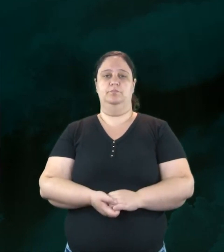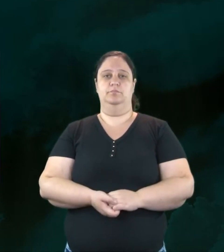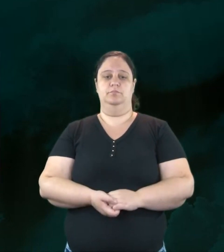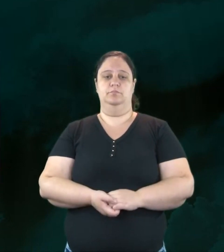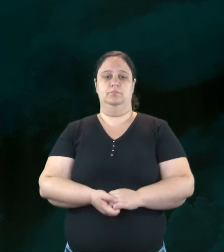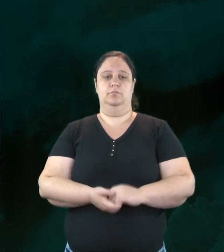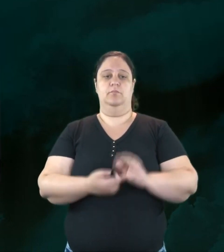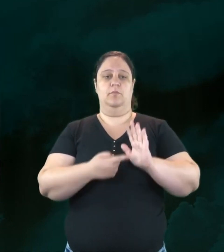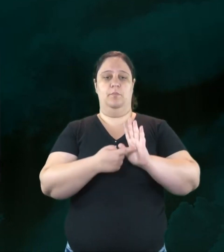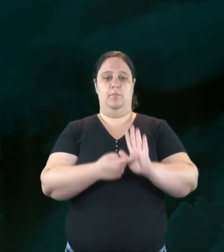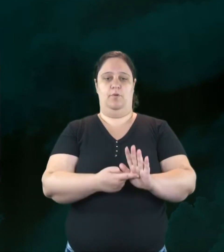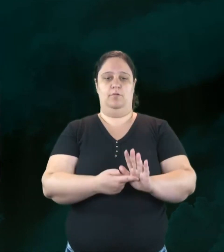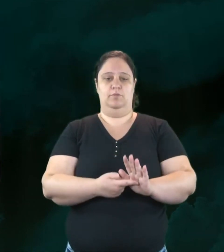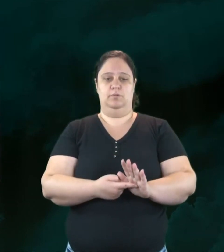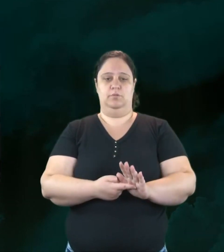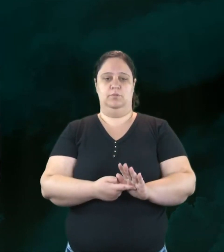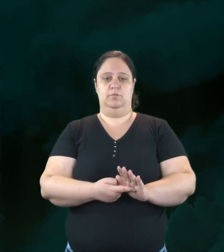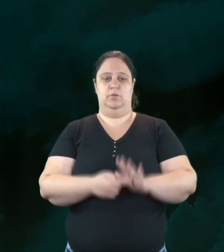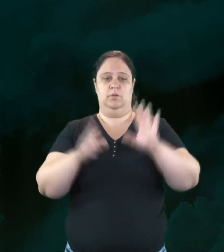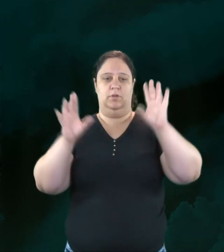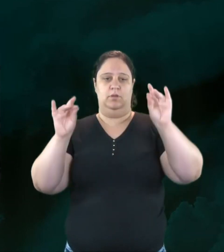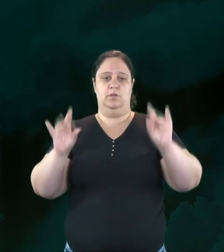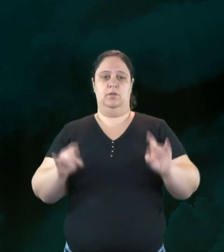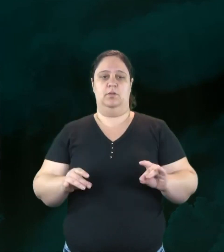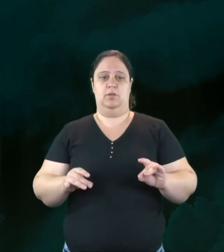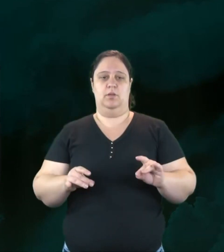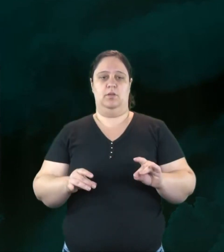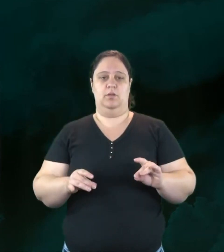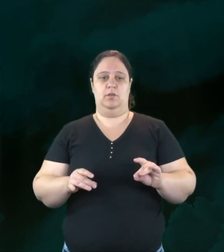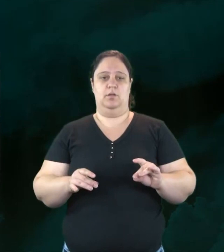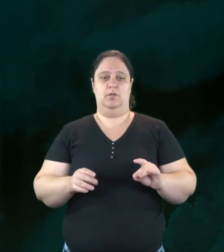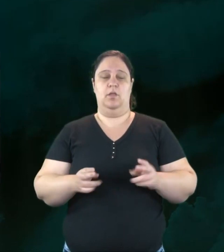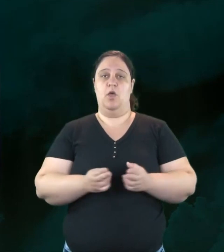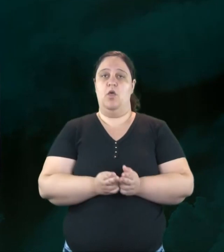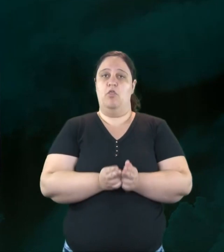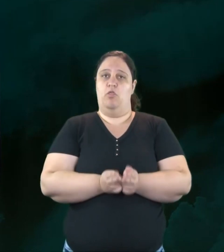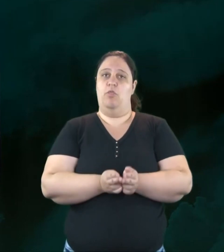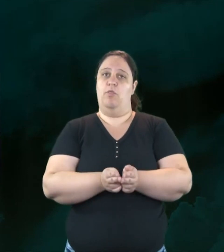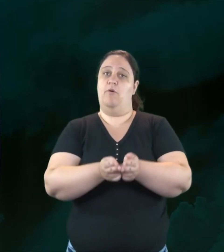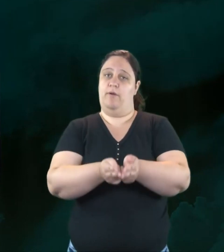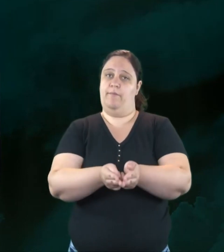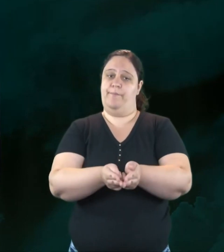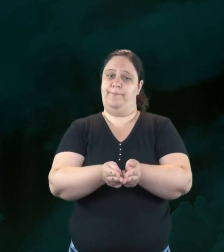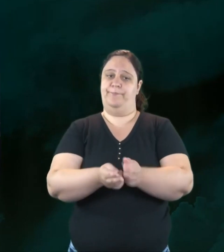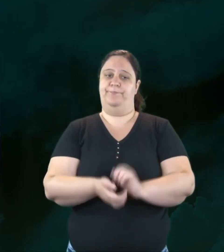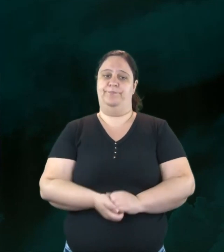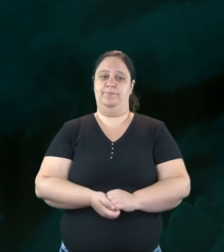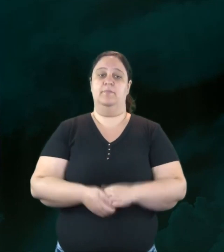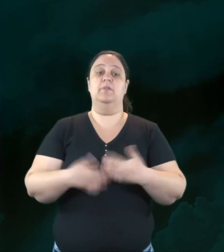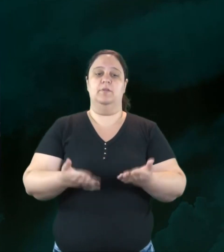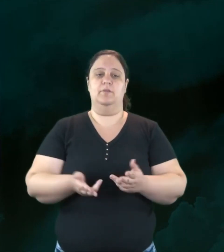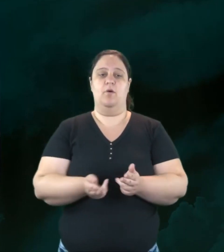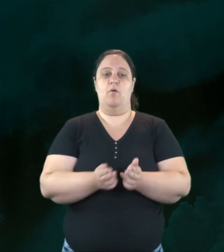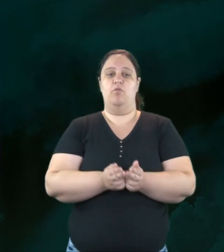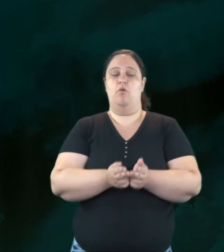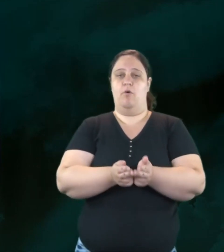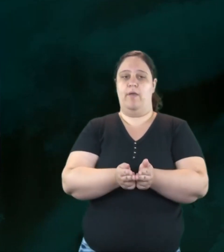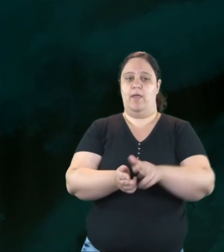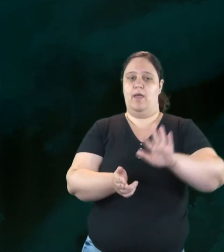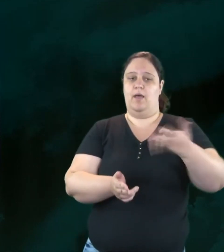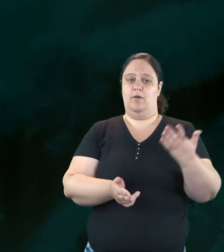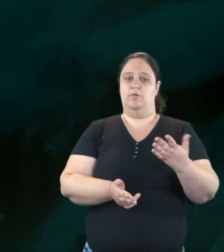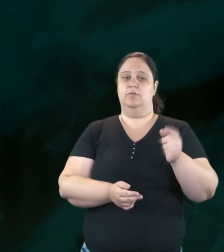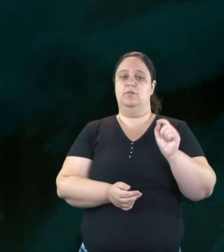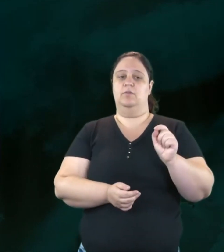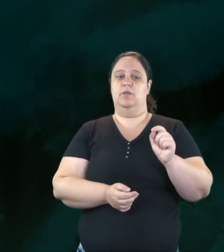né, me mostram em detalhes ali do tempo de tempo de Noé, né? Então, o dilúvio aconteceu aqui no